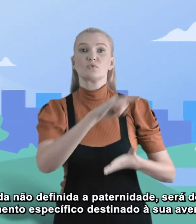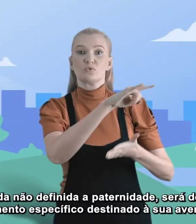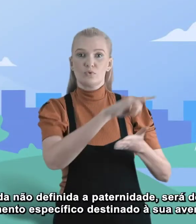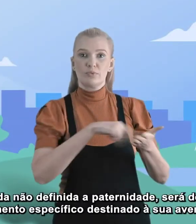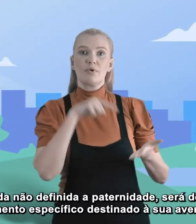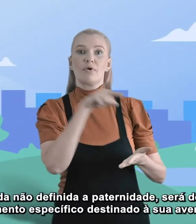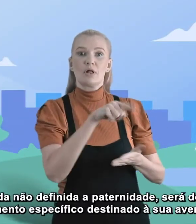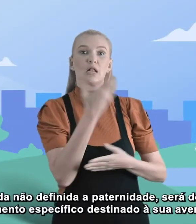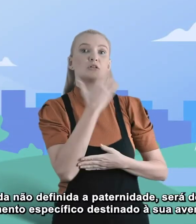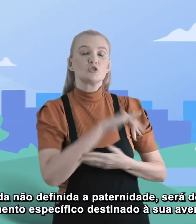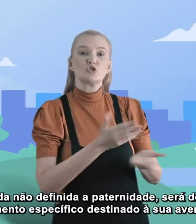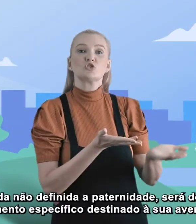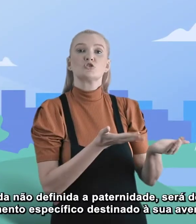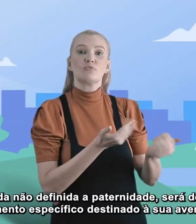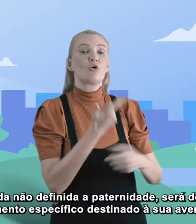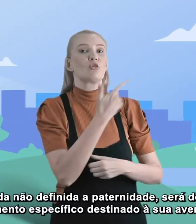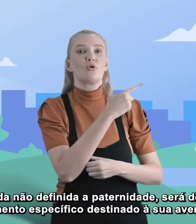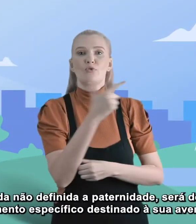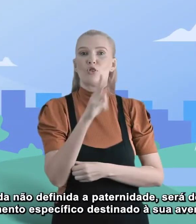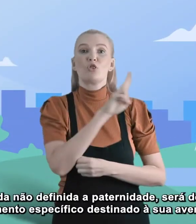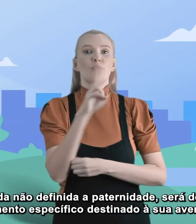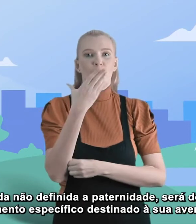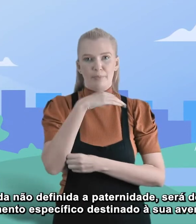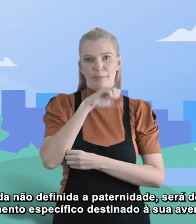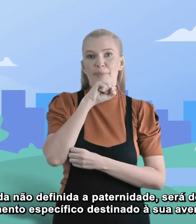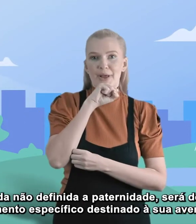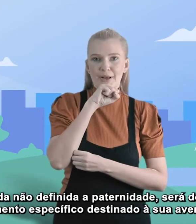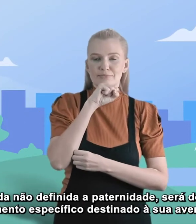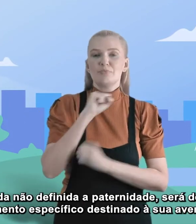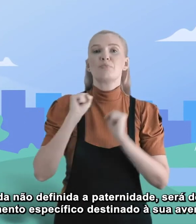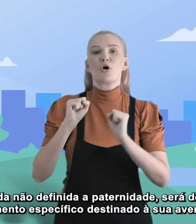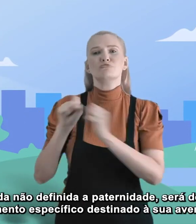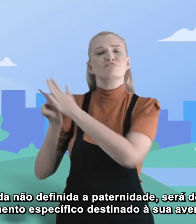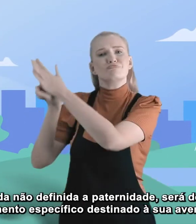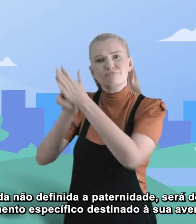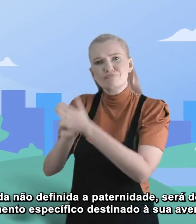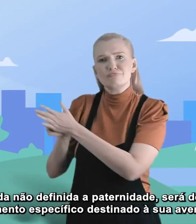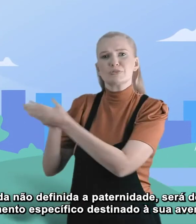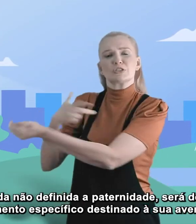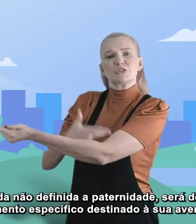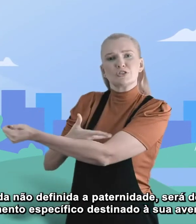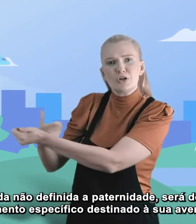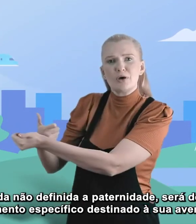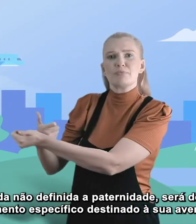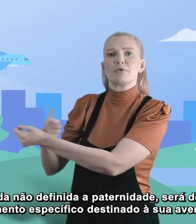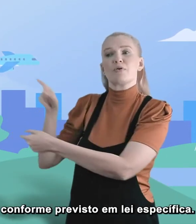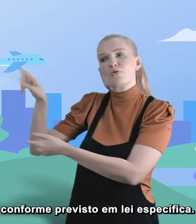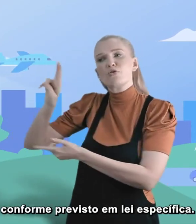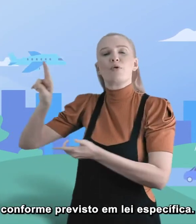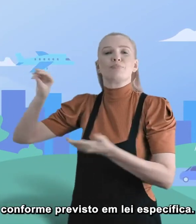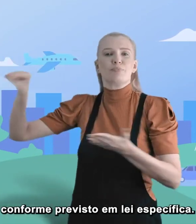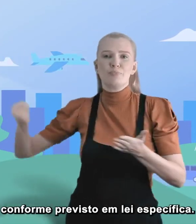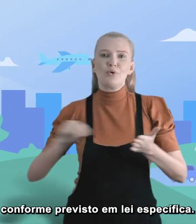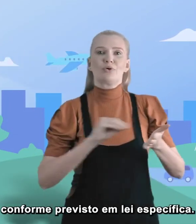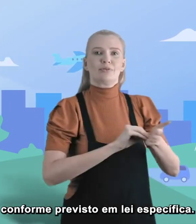Caso ainda não definida a paternidade, será deflagrado procedimento específico destinado à sua averiguação, conforme previsto em lei